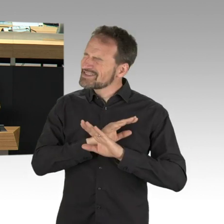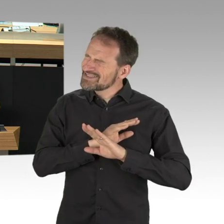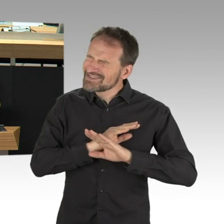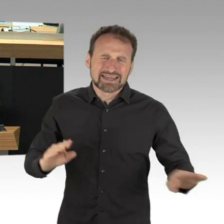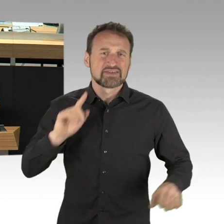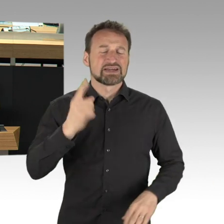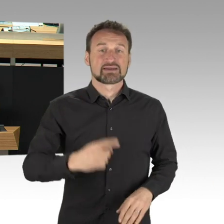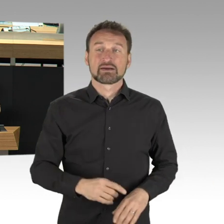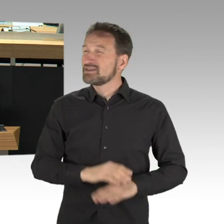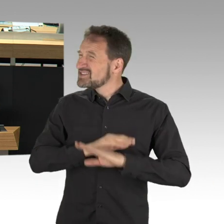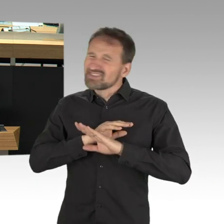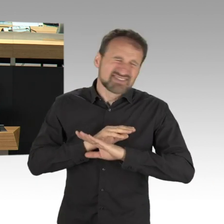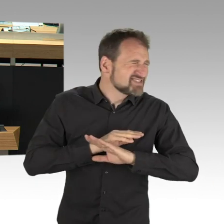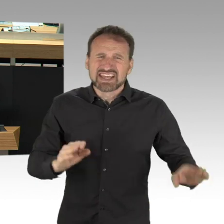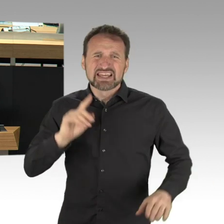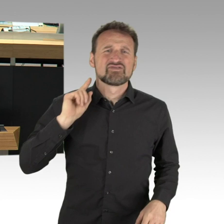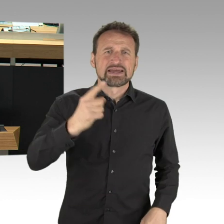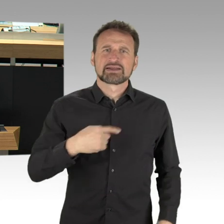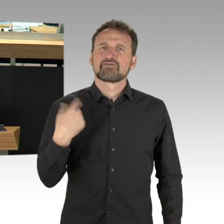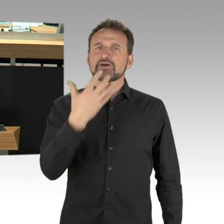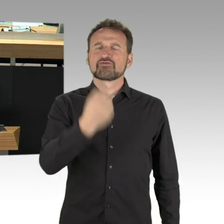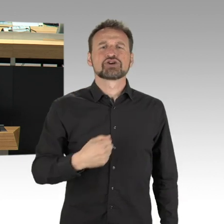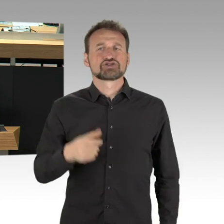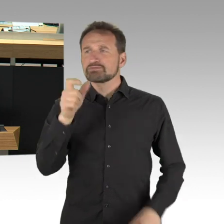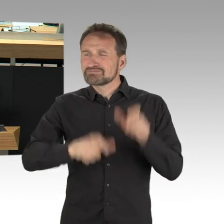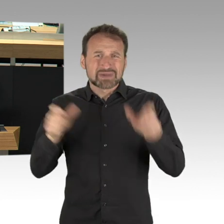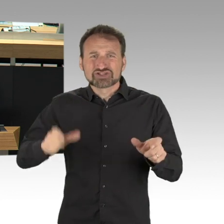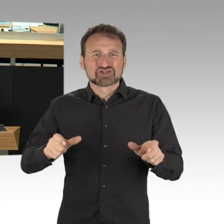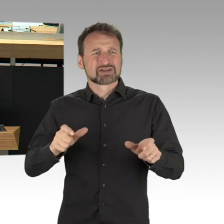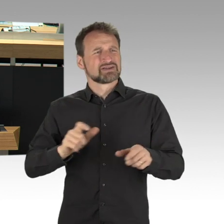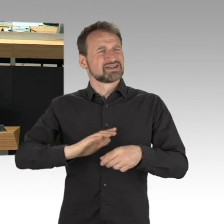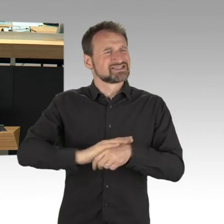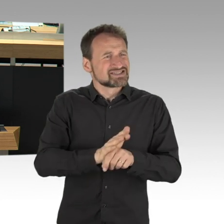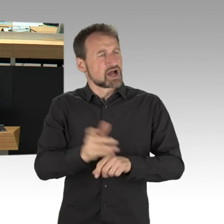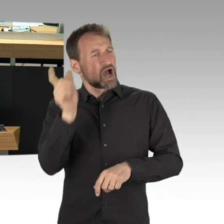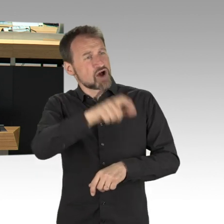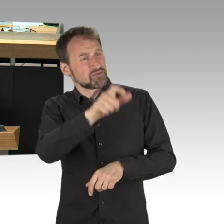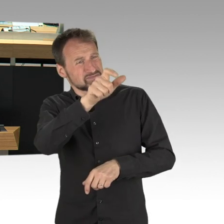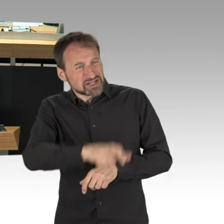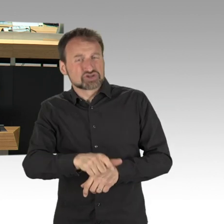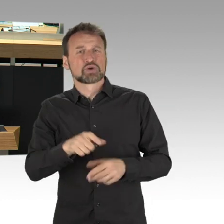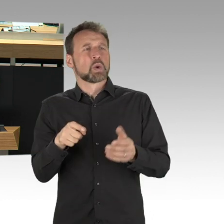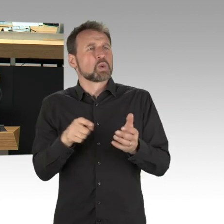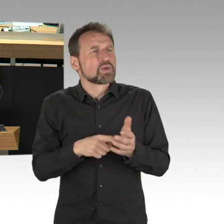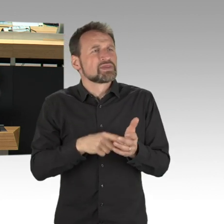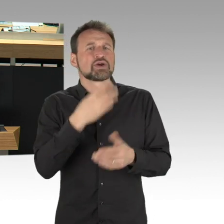haben, dass Menschen andere Menschen aufgrund ihrer jüdischen Glaubens drangsalieren. Wir wollen Synagogen bauen. Wir wollen jüdische